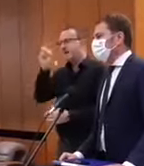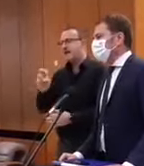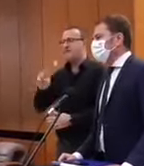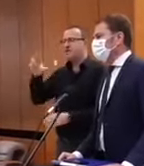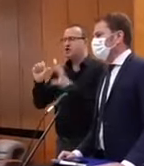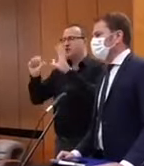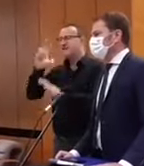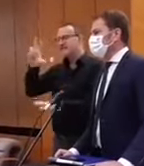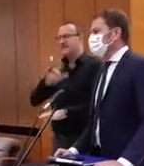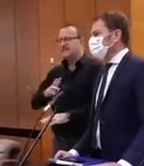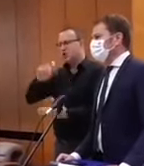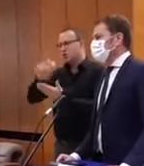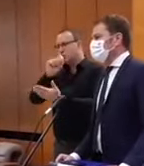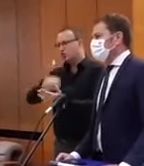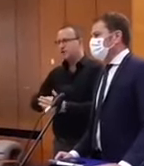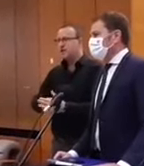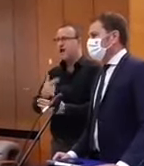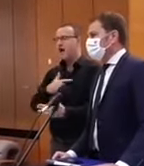naďalej negatívne